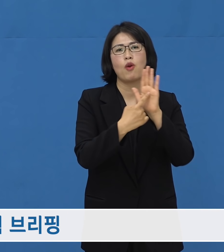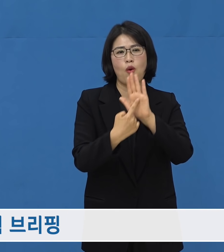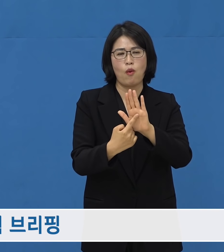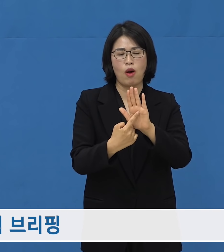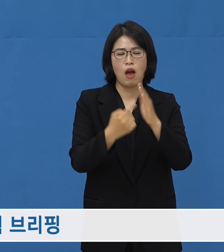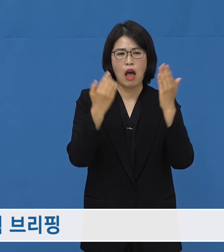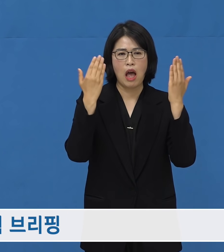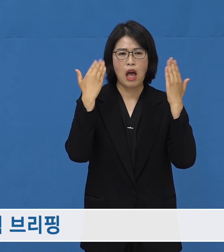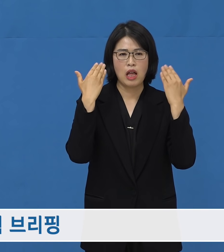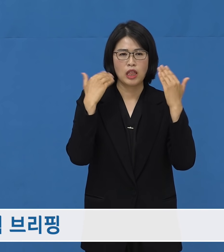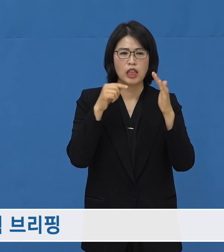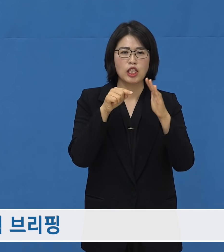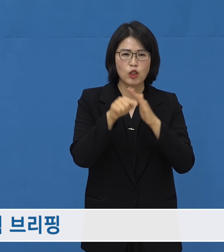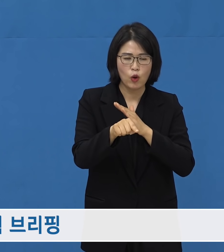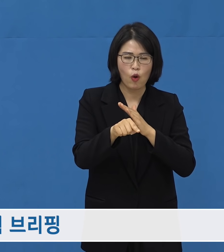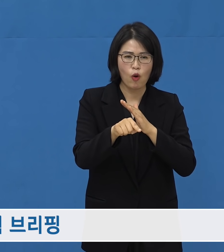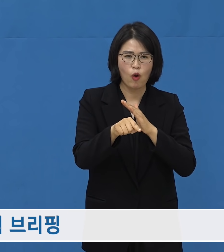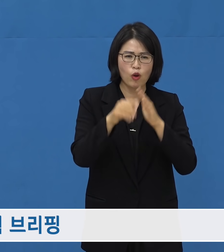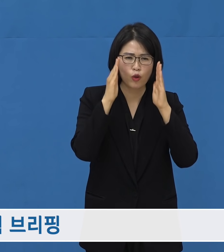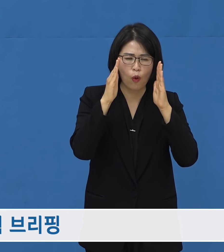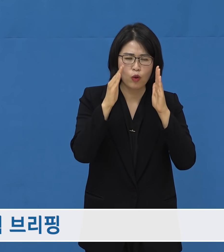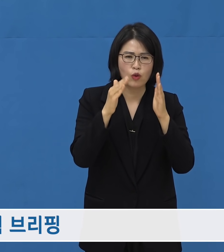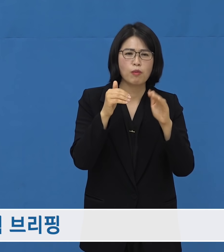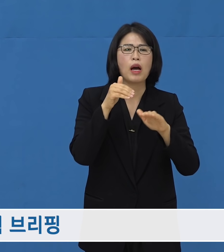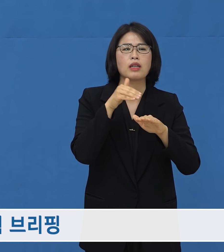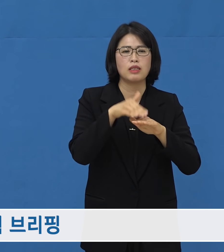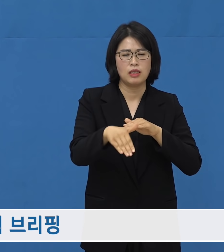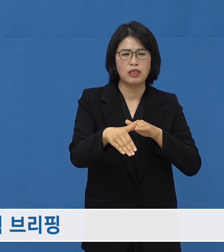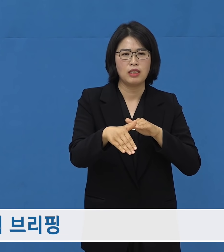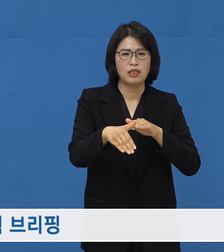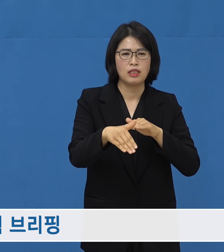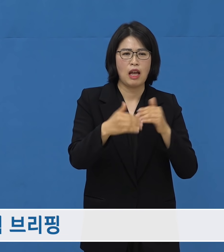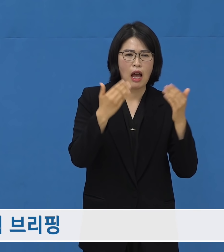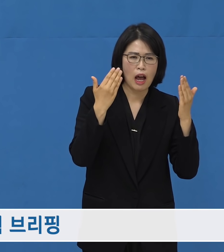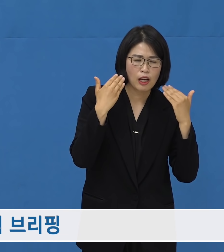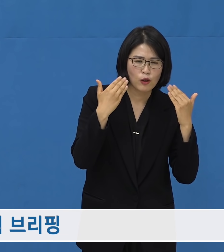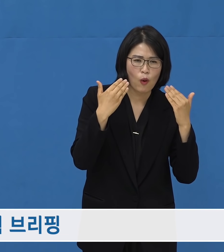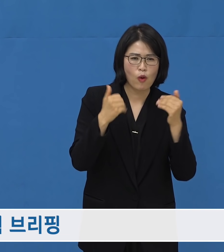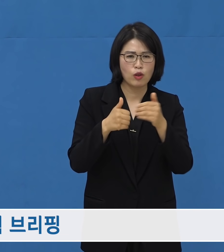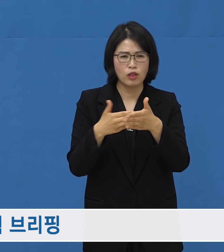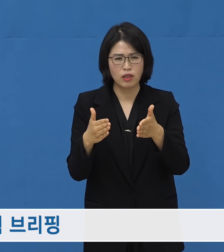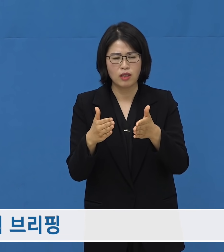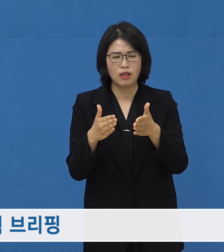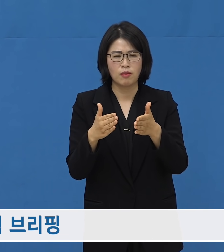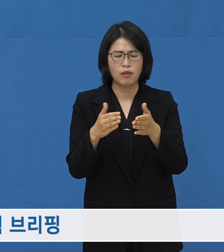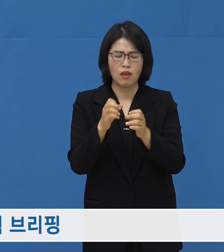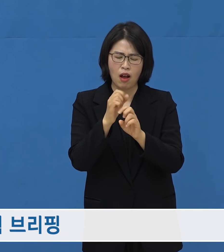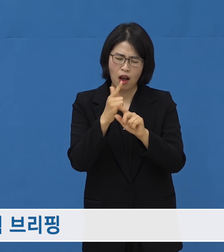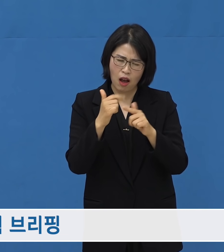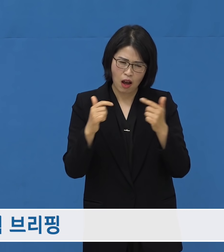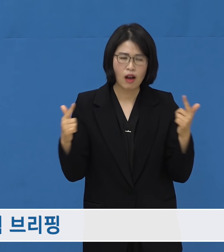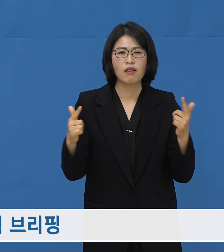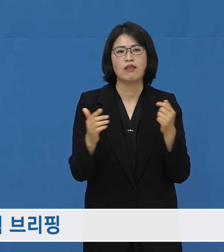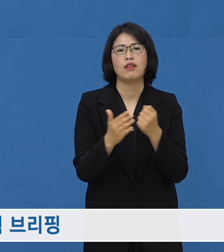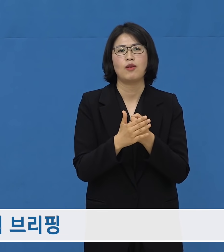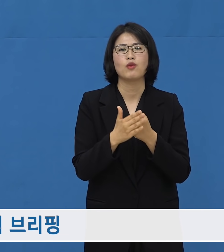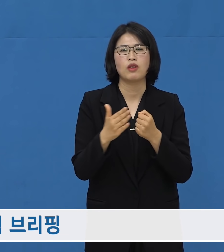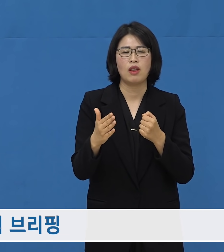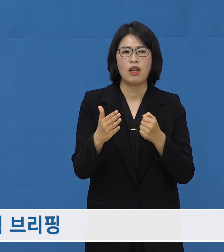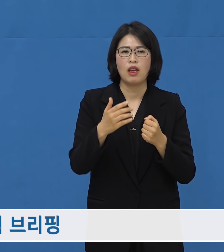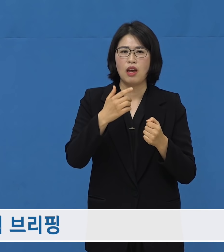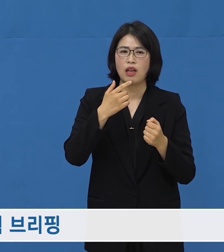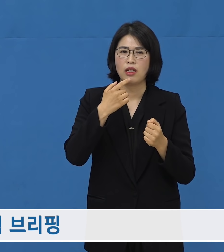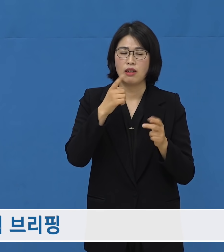등교 수업 방식이 학교 급별 그리고 학교별로 너무 다양해 쉽게